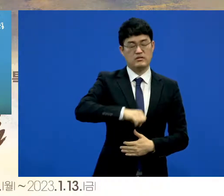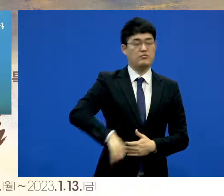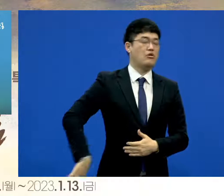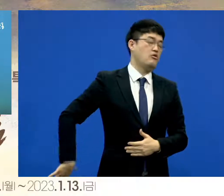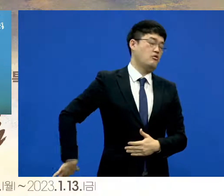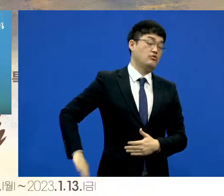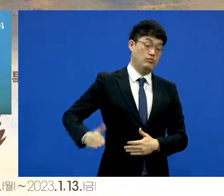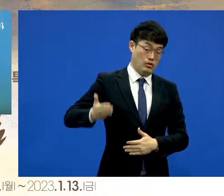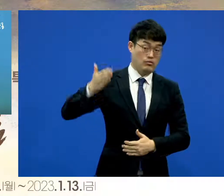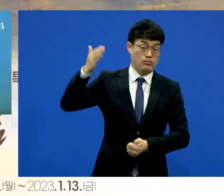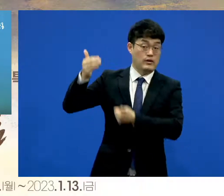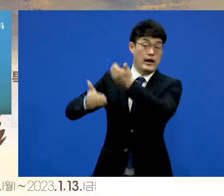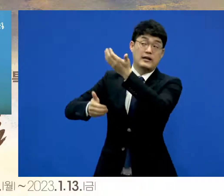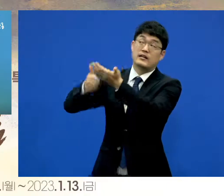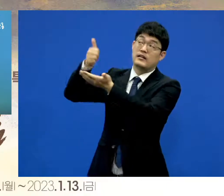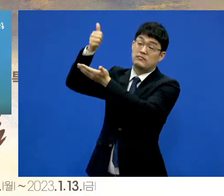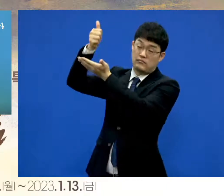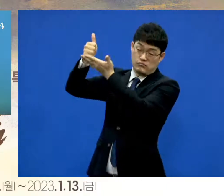받는 인생이 된다는 거예요.